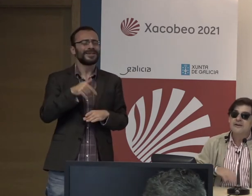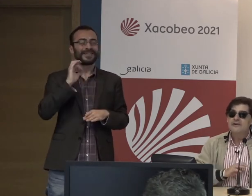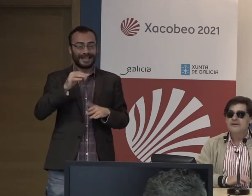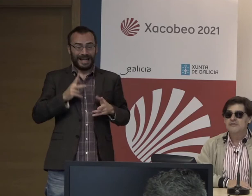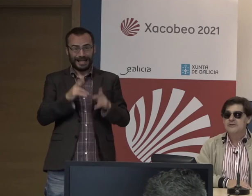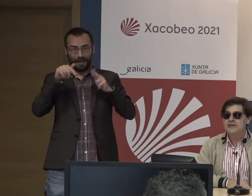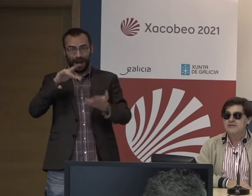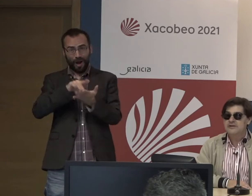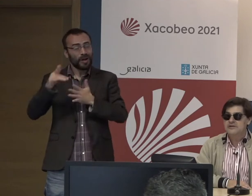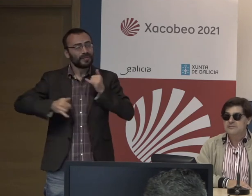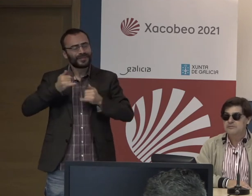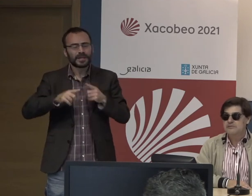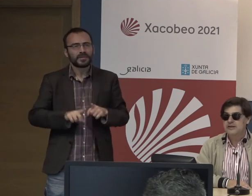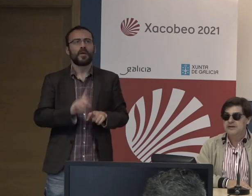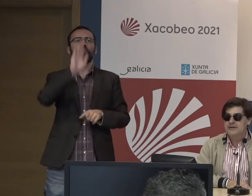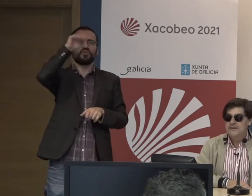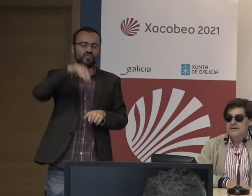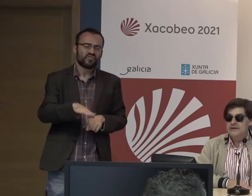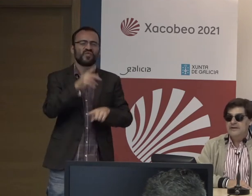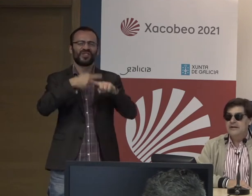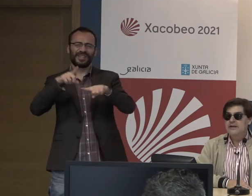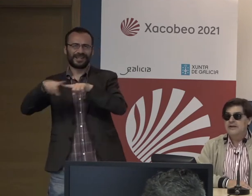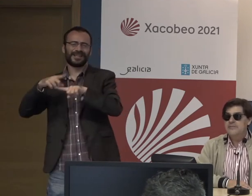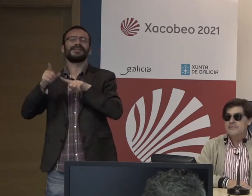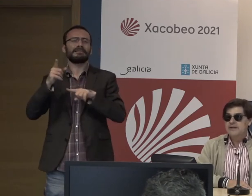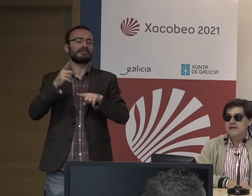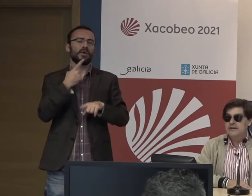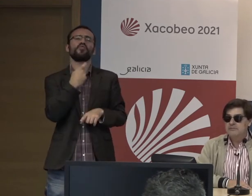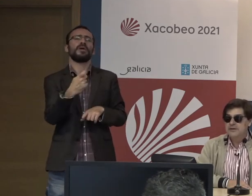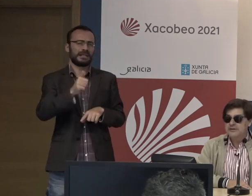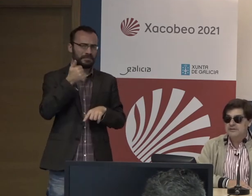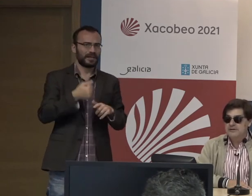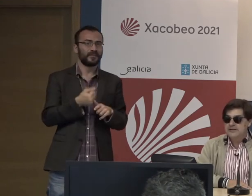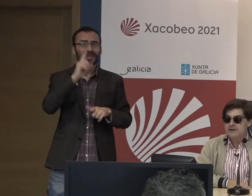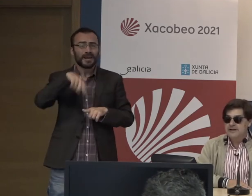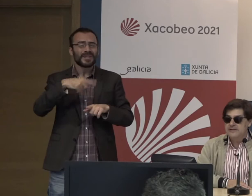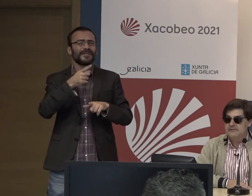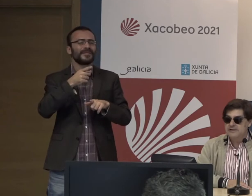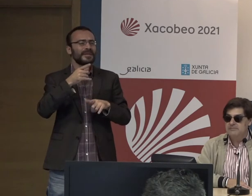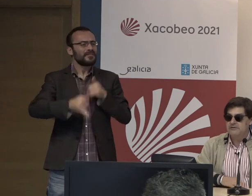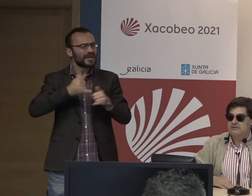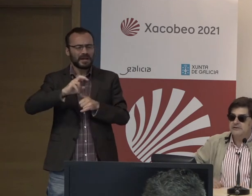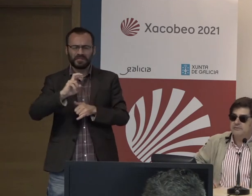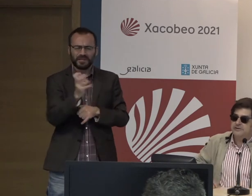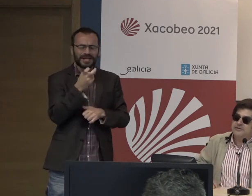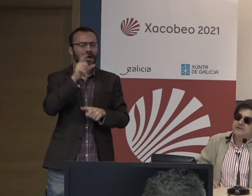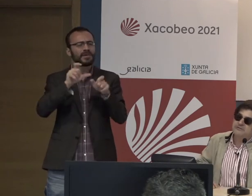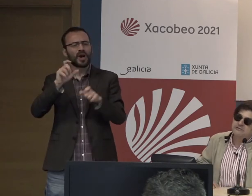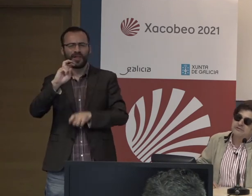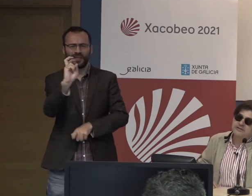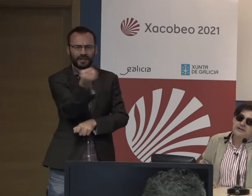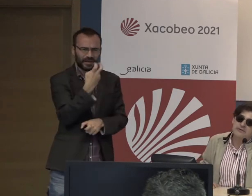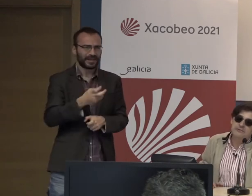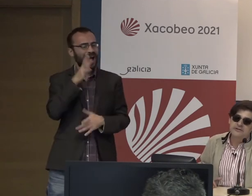abajo, y con determinadas bicis, pues cuesta más. Y bicis diversas para gente diversa, pero en nombre de todos ellos